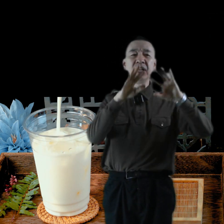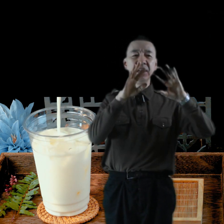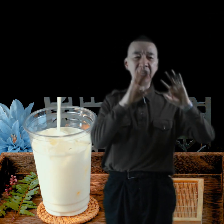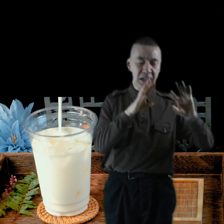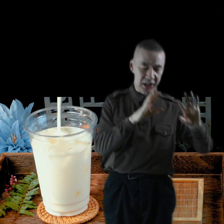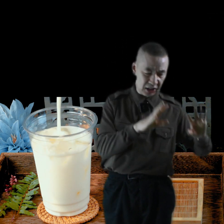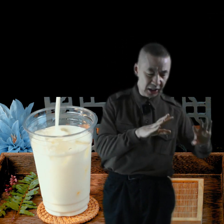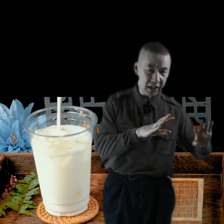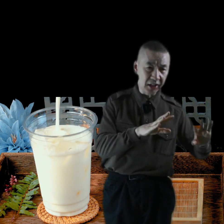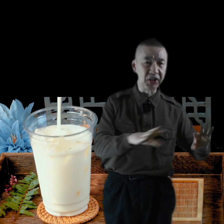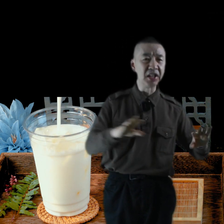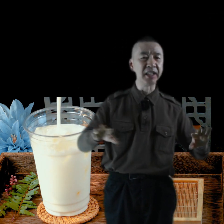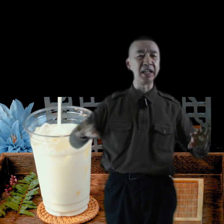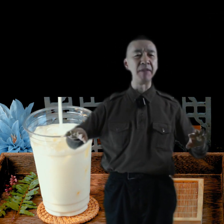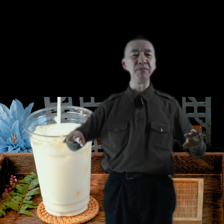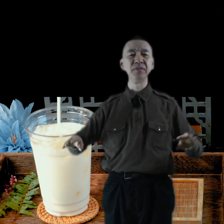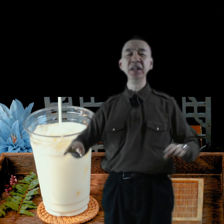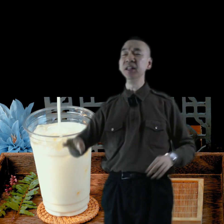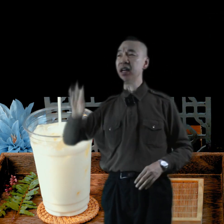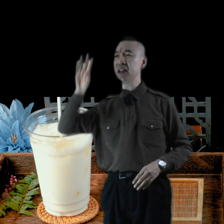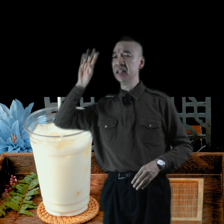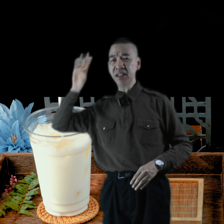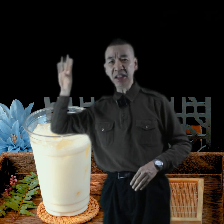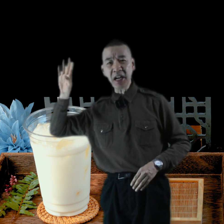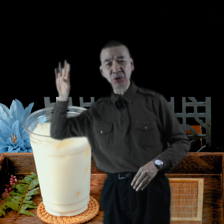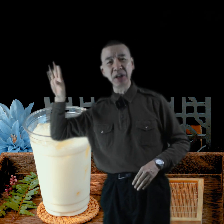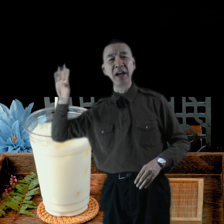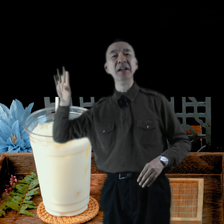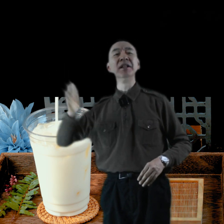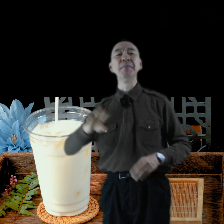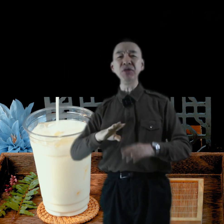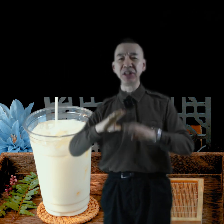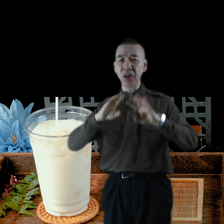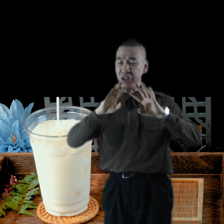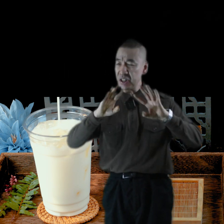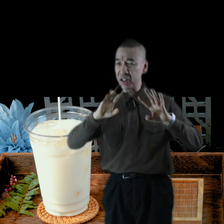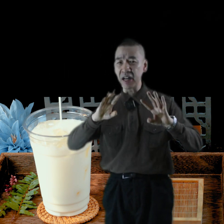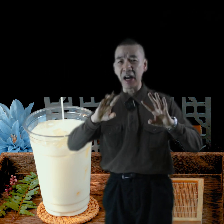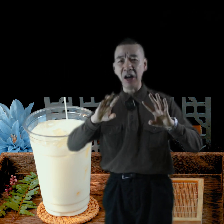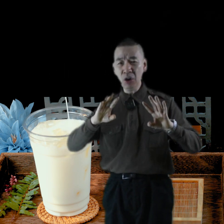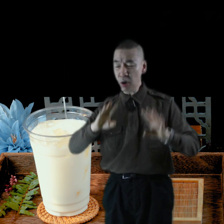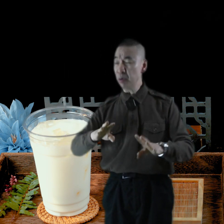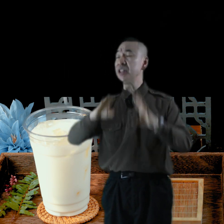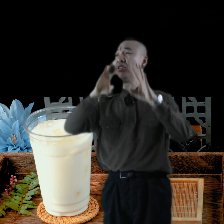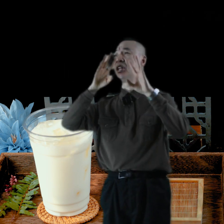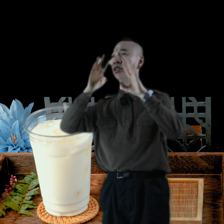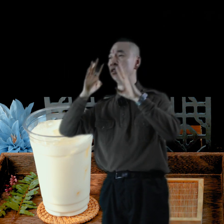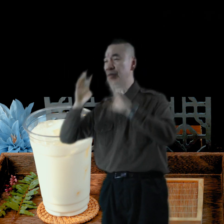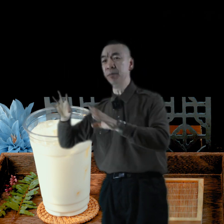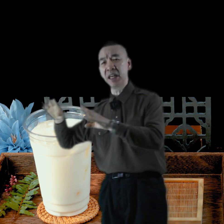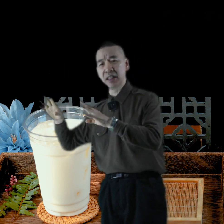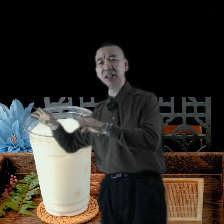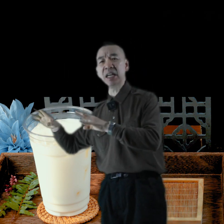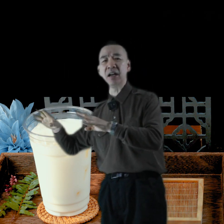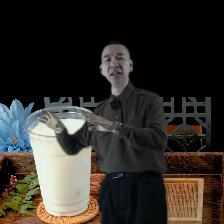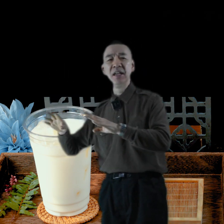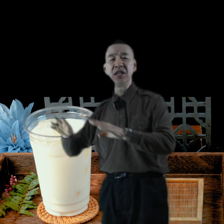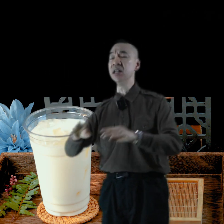隐形的形象代言那42岁啊那没有结婚这个形象啊会不会造成负面影响影